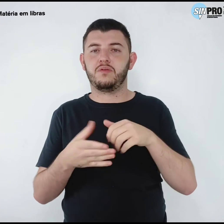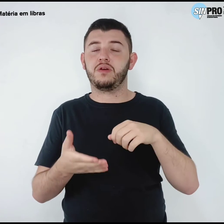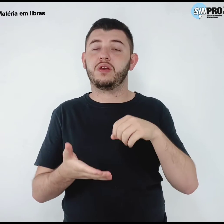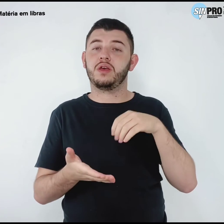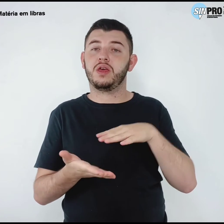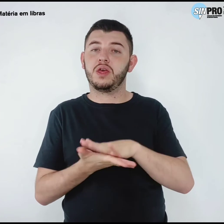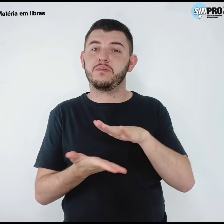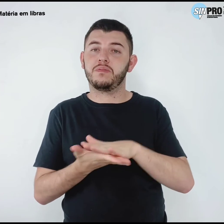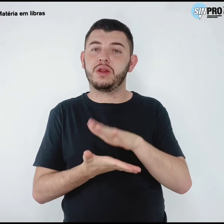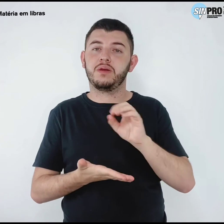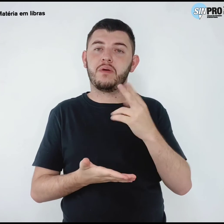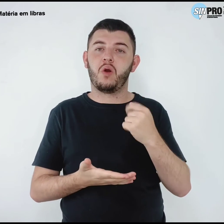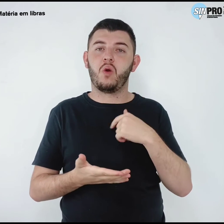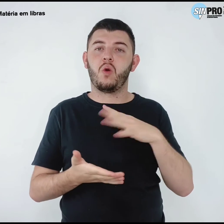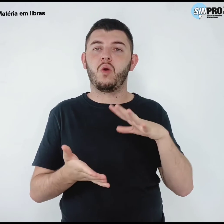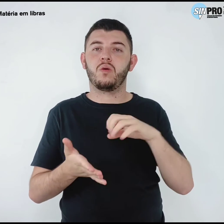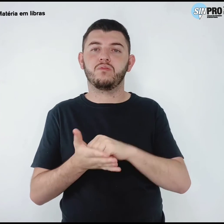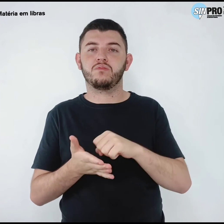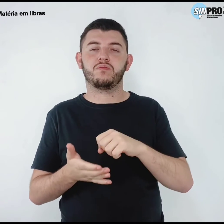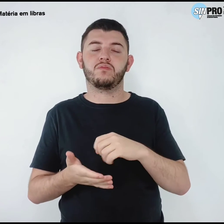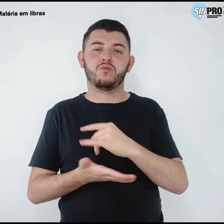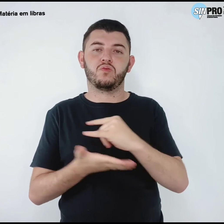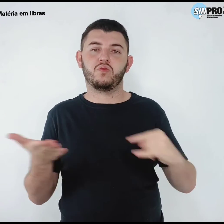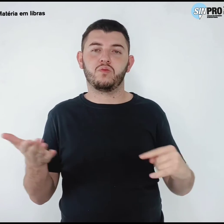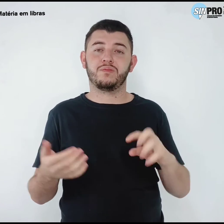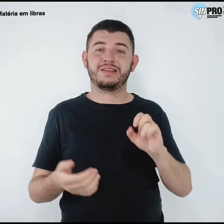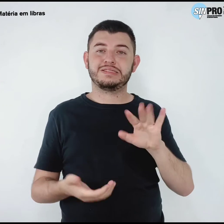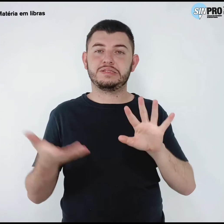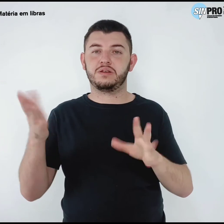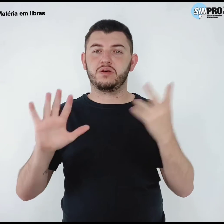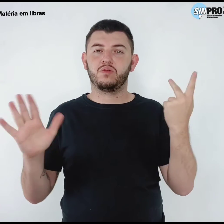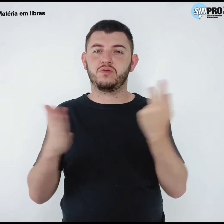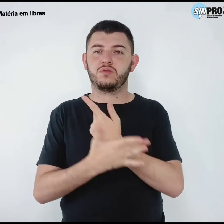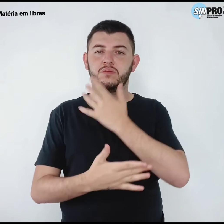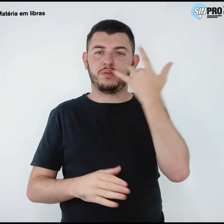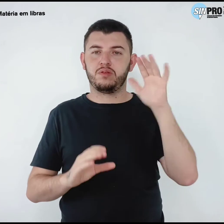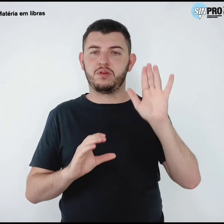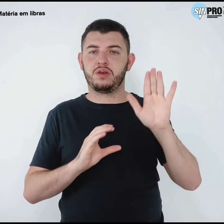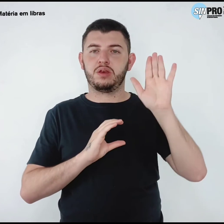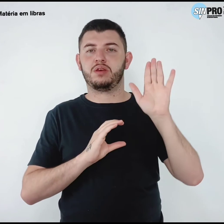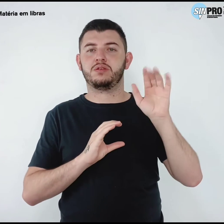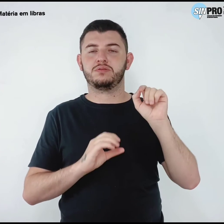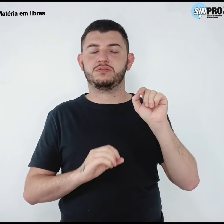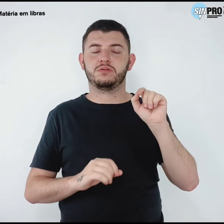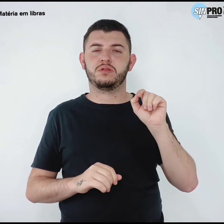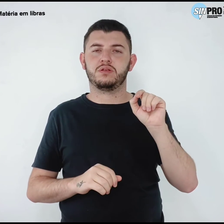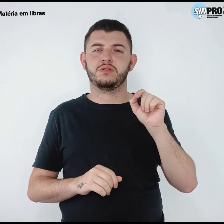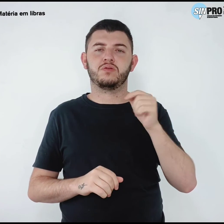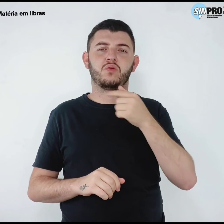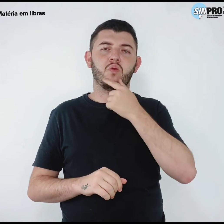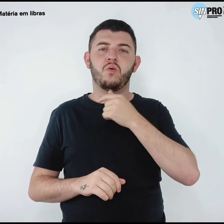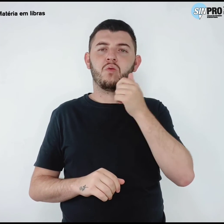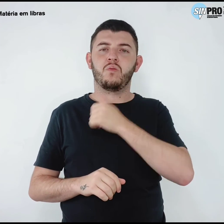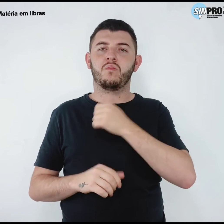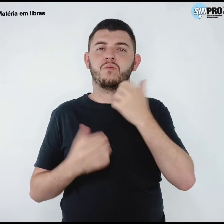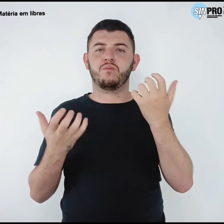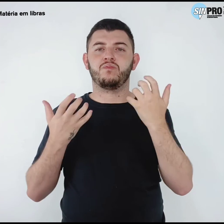salve o documento para você. Caso o candidato ou candidata queira fazer